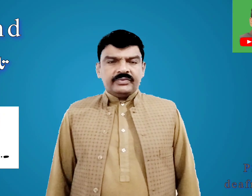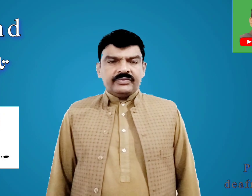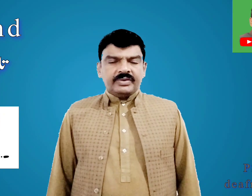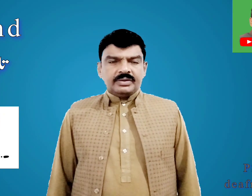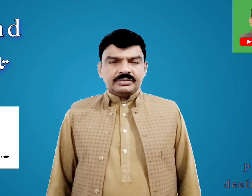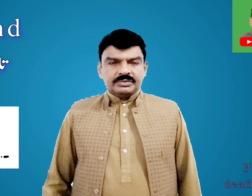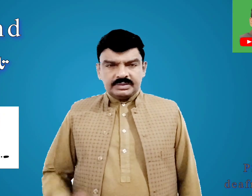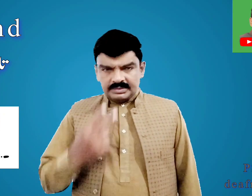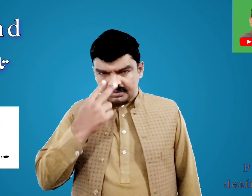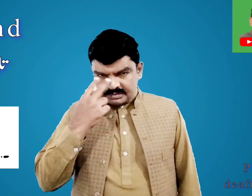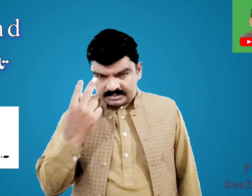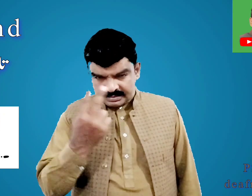फाउंड